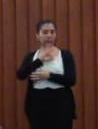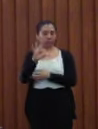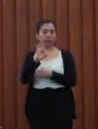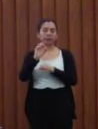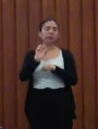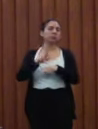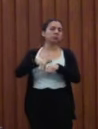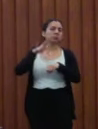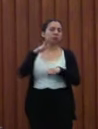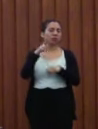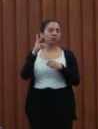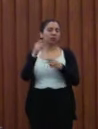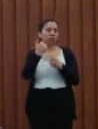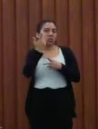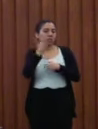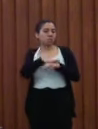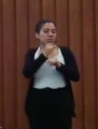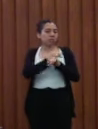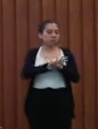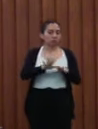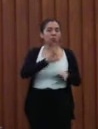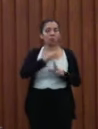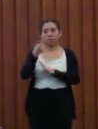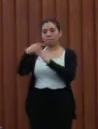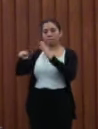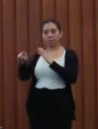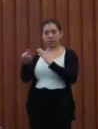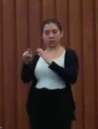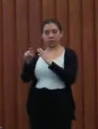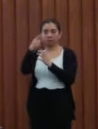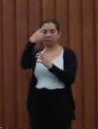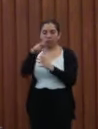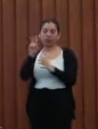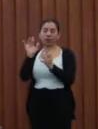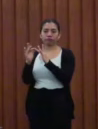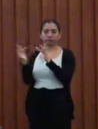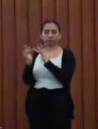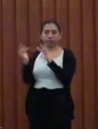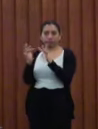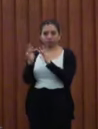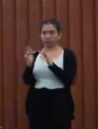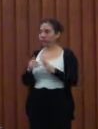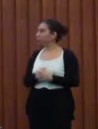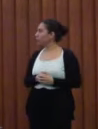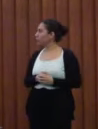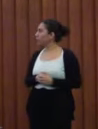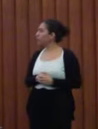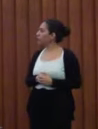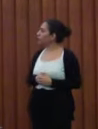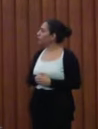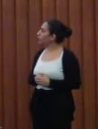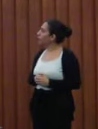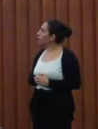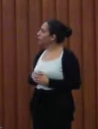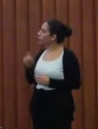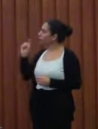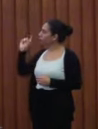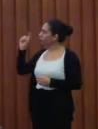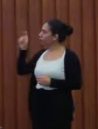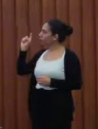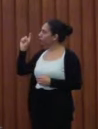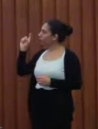puede, digamos, mandar un correo o lo que sea para ponerse en contacto con ellos, y le podemos dar clic a algún